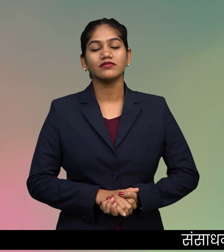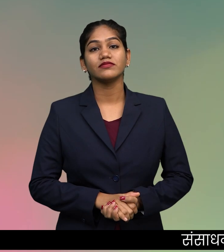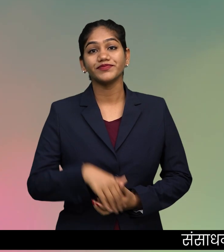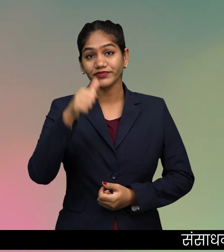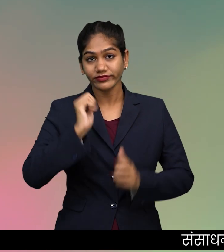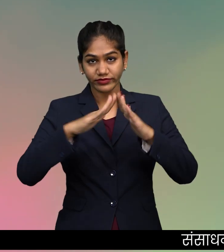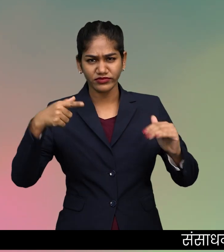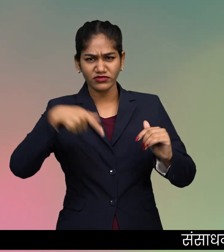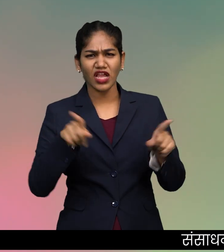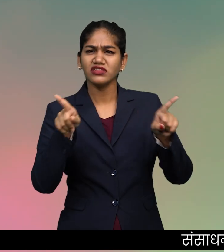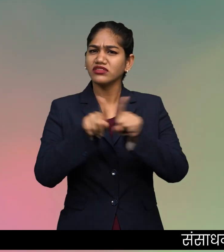संसाधन म्हणून महासागर.